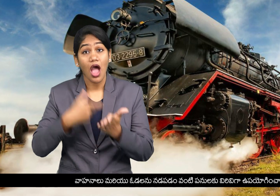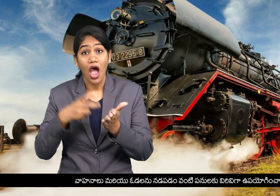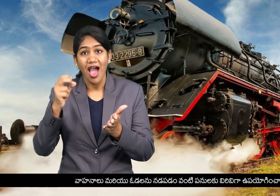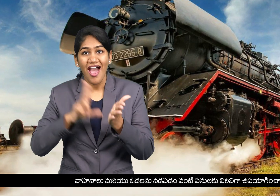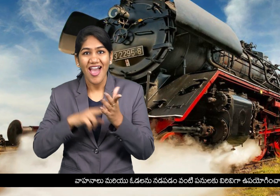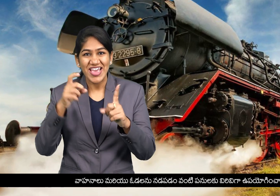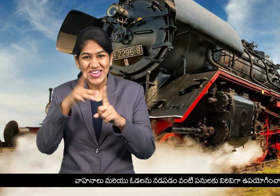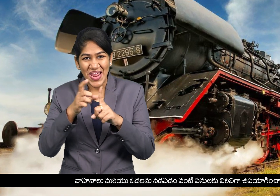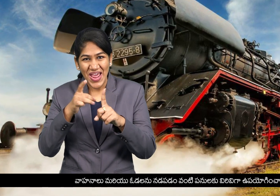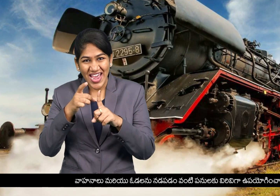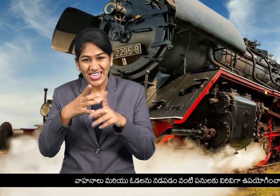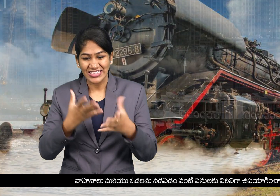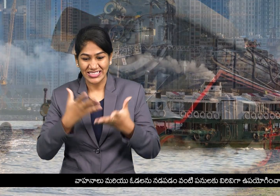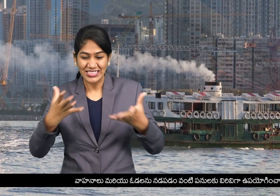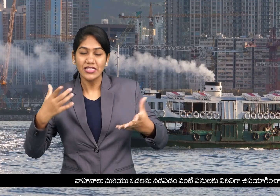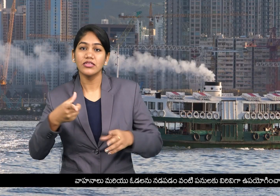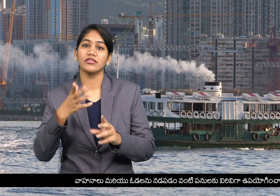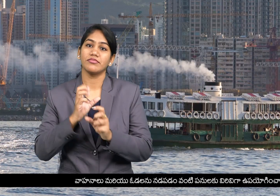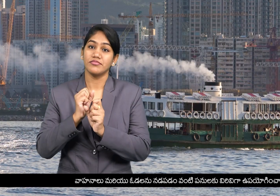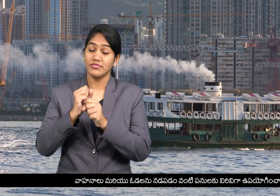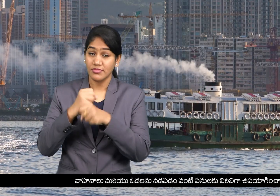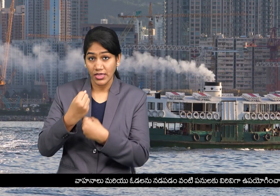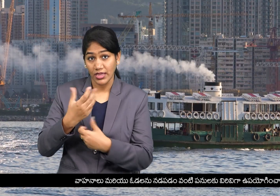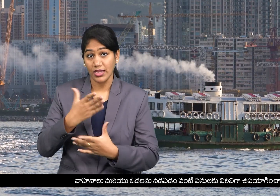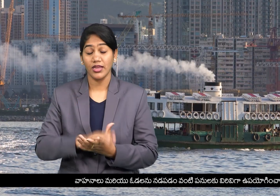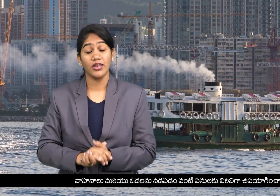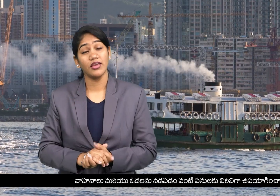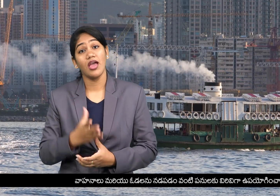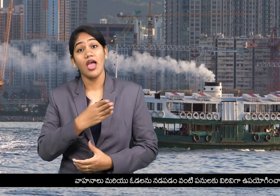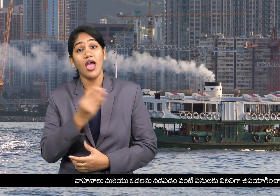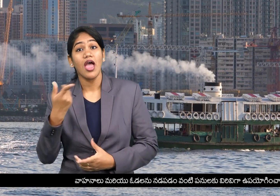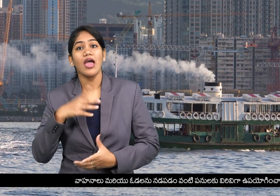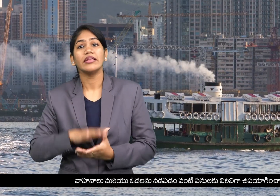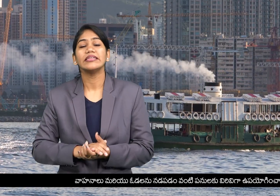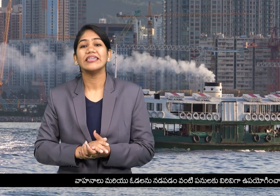వాహనాలు మరియు ఓడలను నడపడం వంటి పనులకు విరివిగా ఉపయోగించారు.